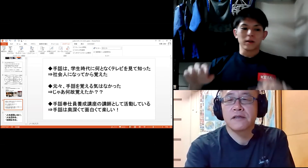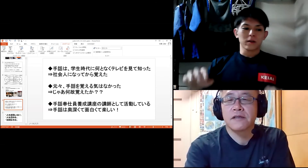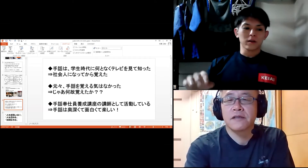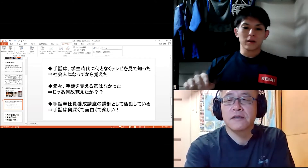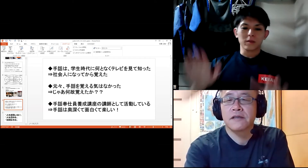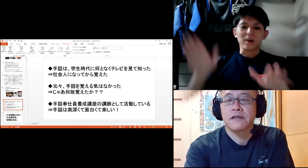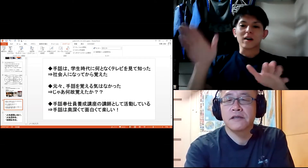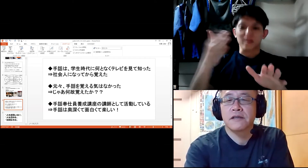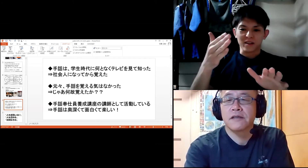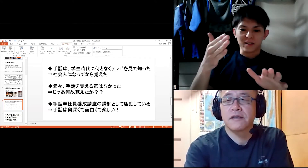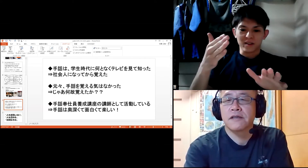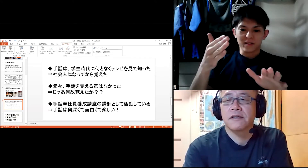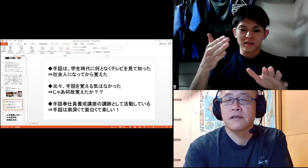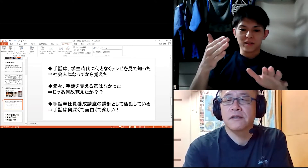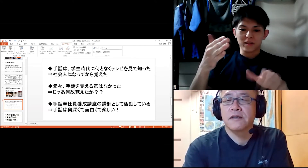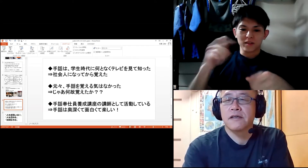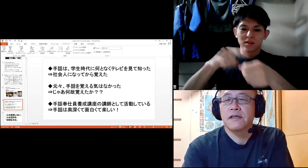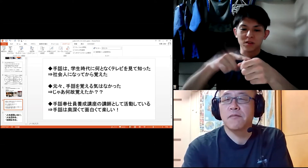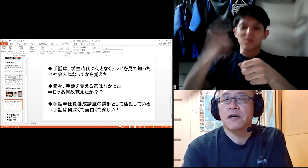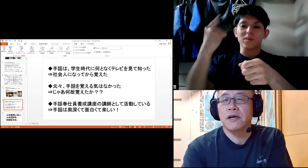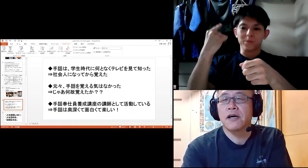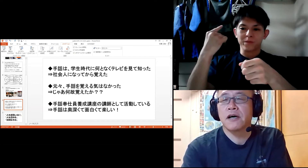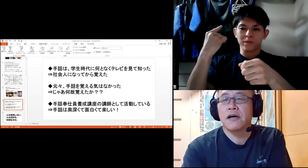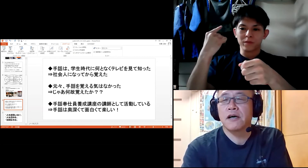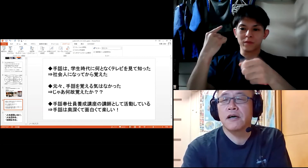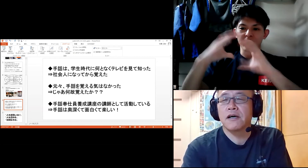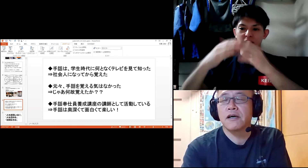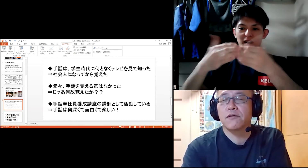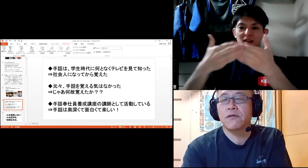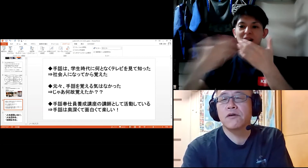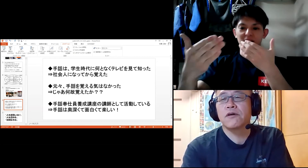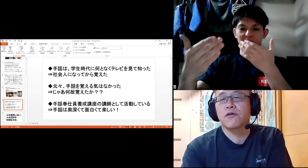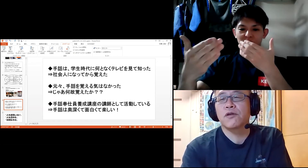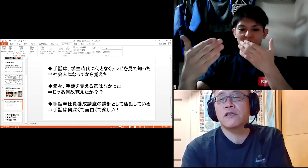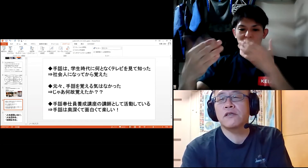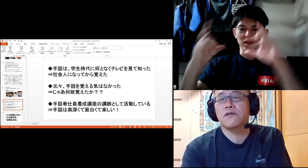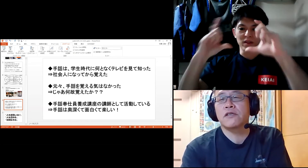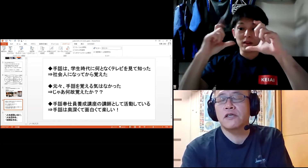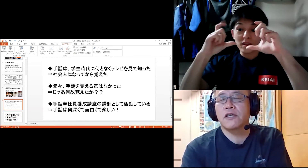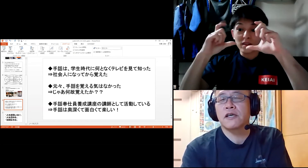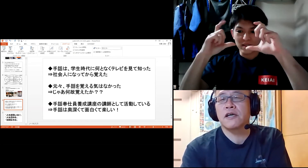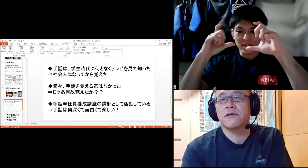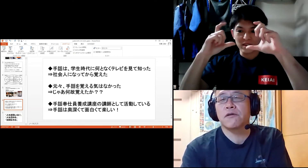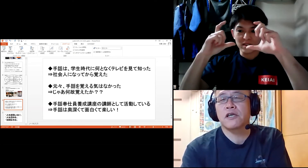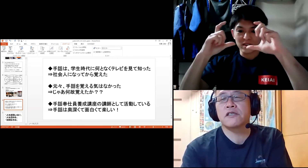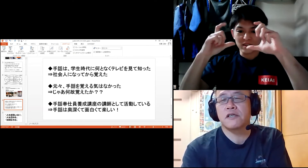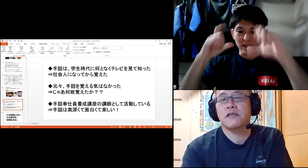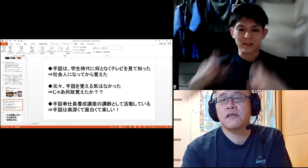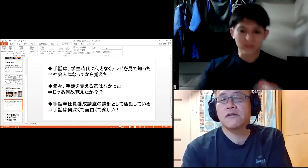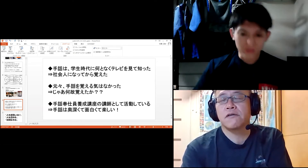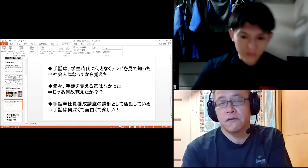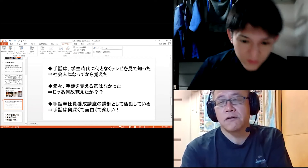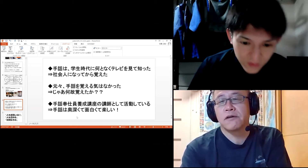今から、 去年のですね、大会の写